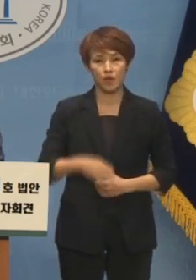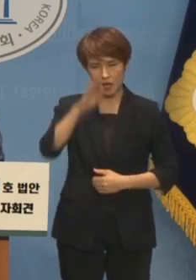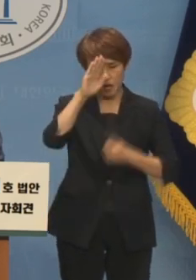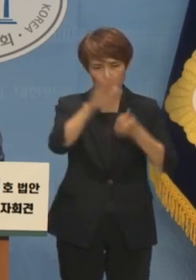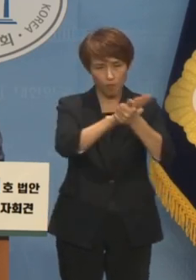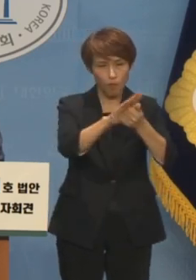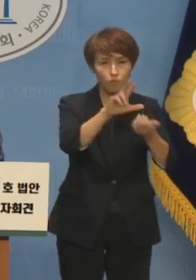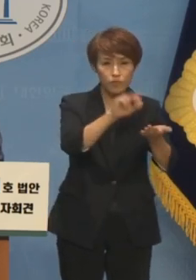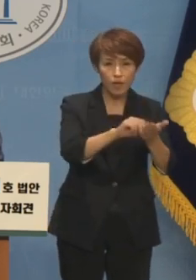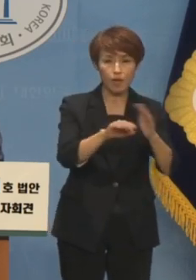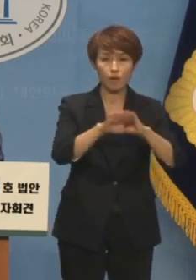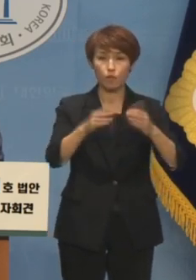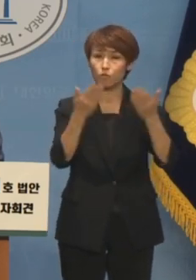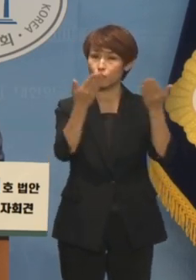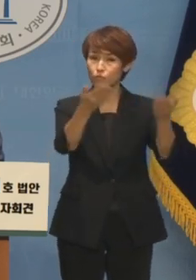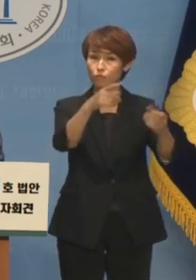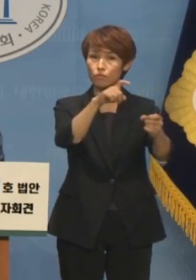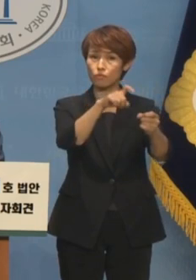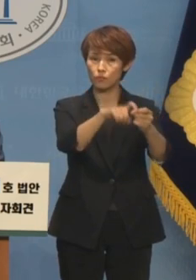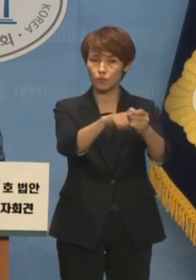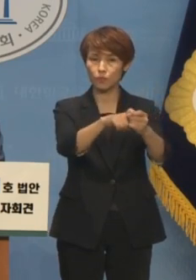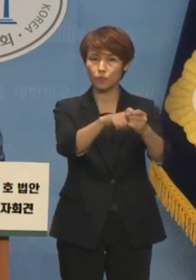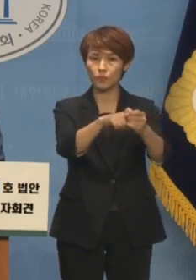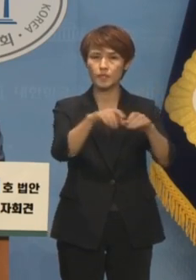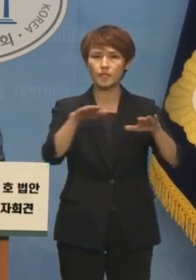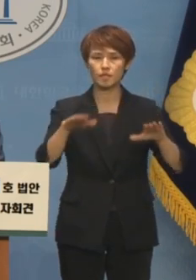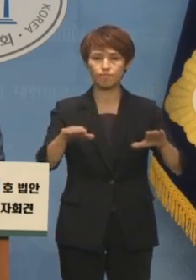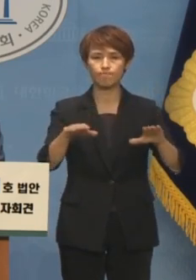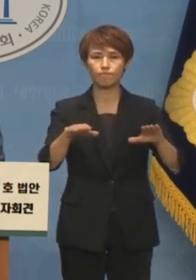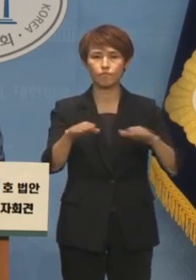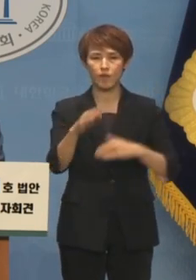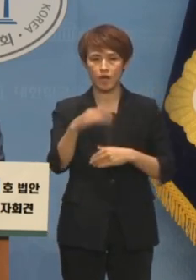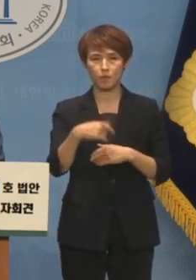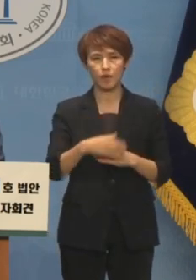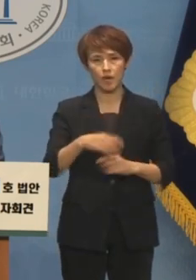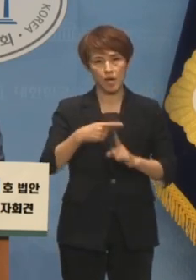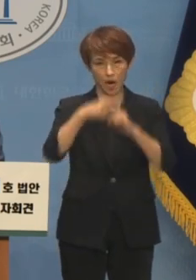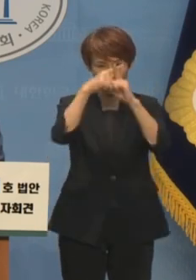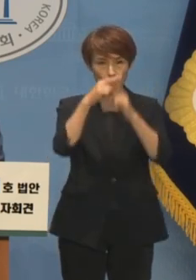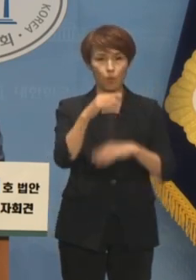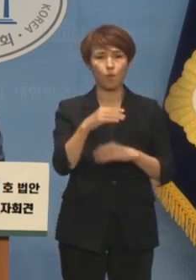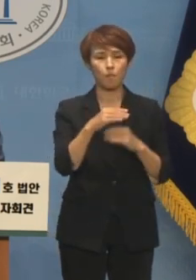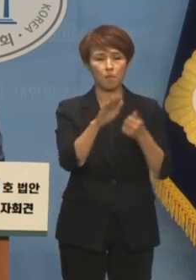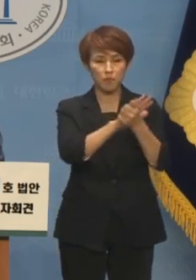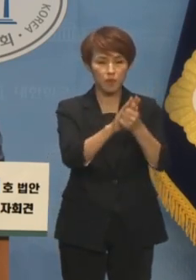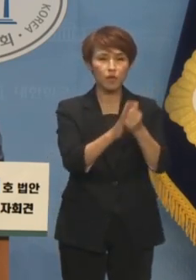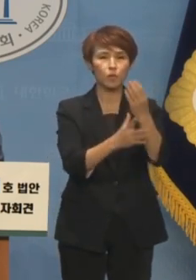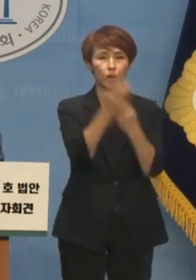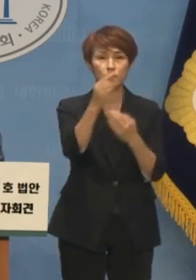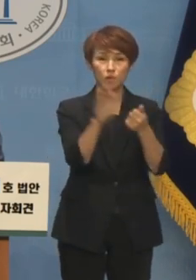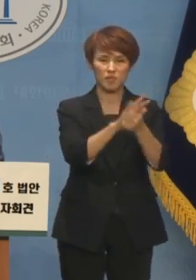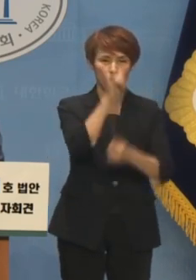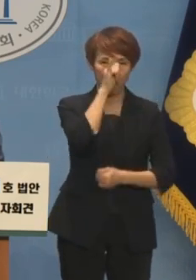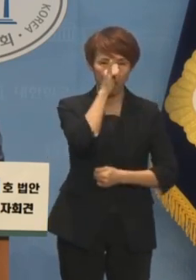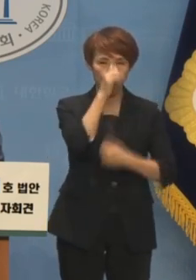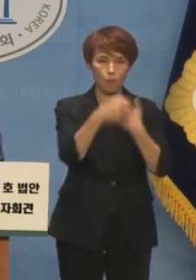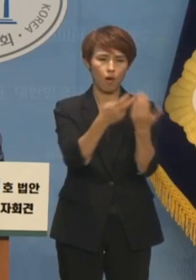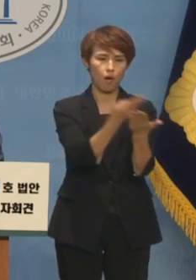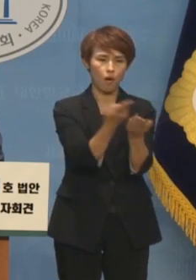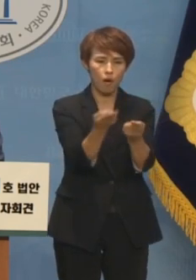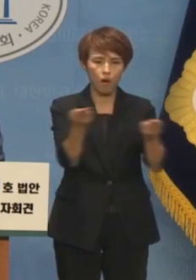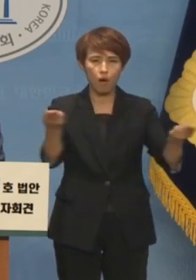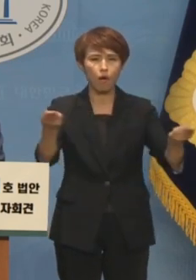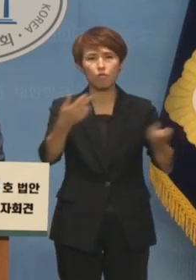문제를 해결하기 위해 현재 간호간병 통합 서비스가 시행 중인데 병상 수가 턱없이